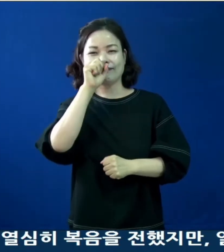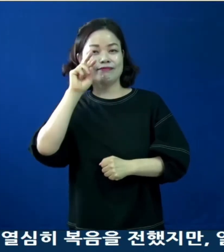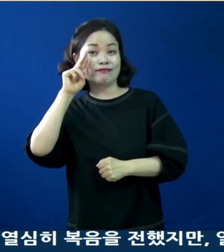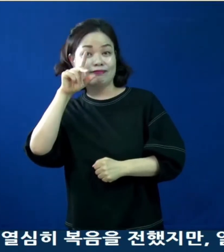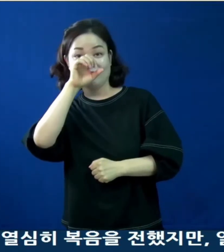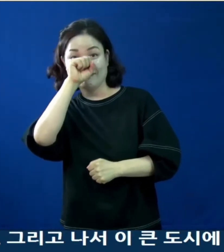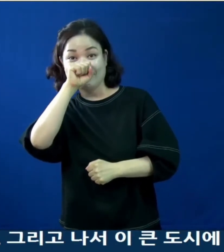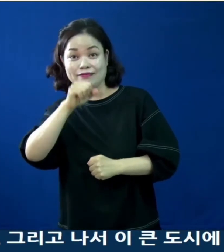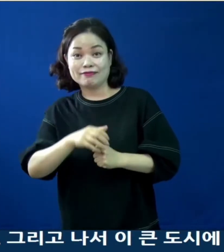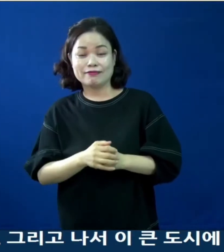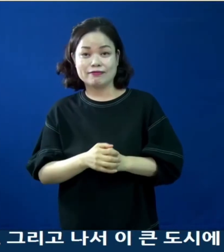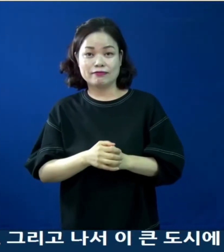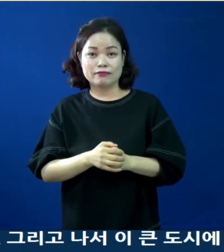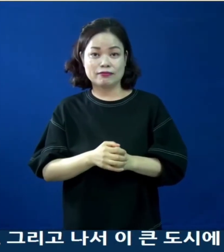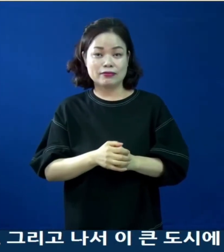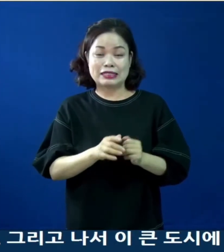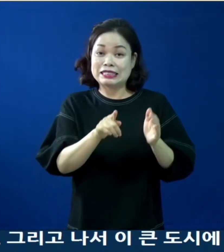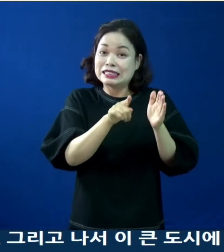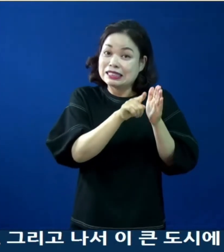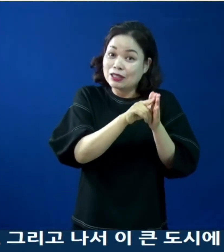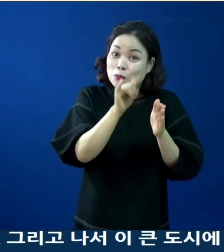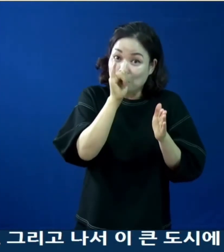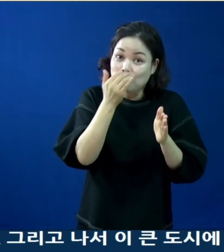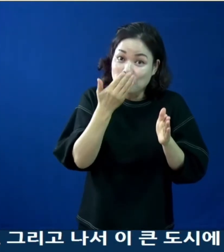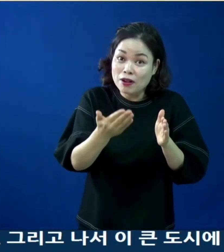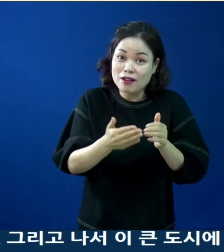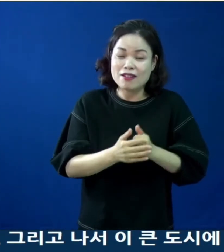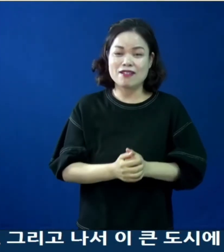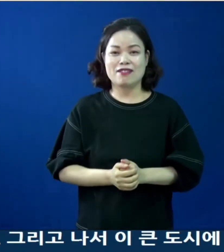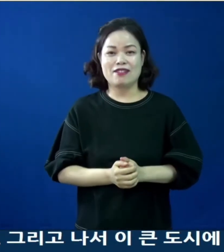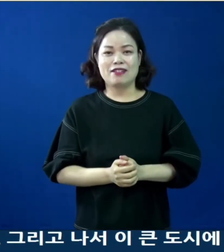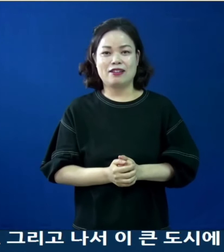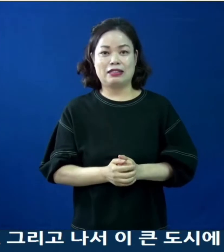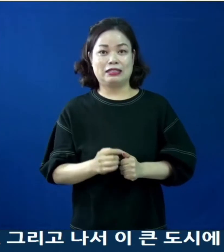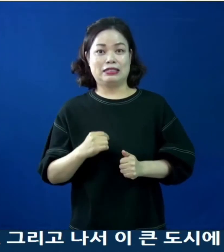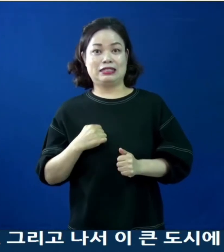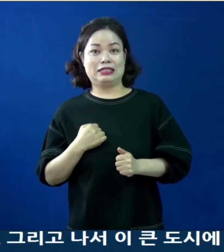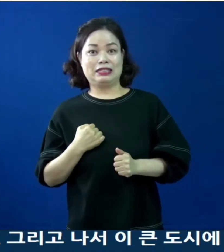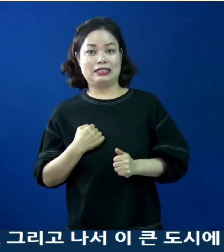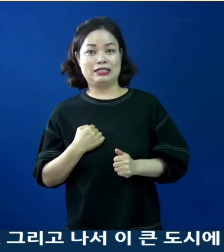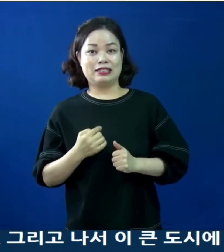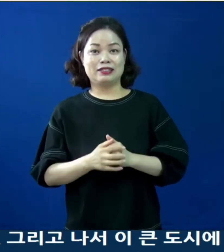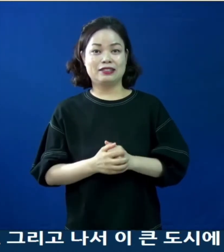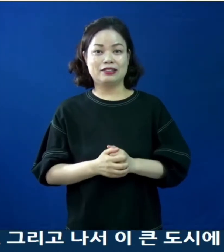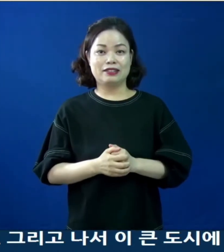왜? 기거할 곳이 생기지 않았습니까? 자기